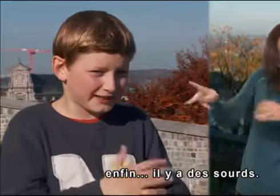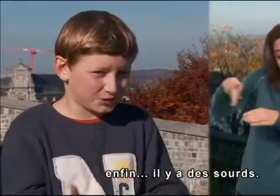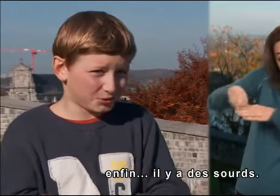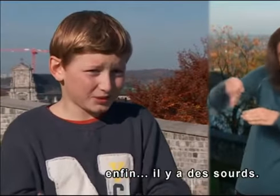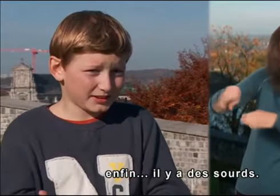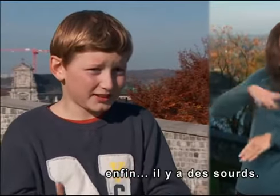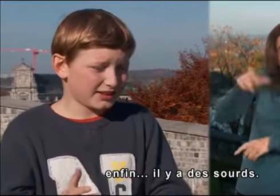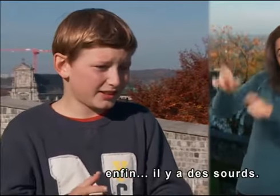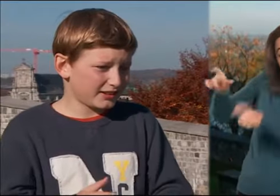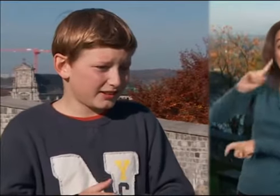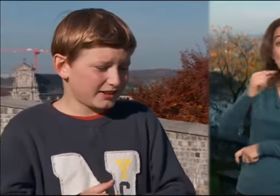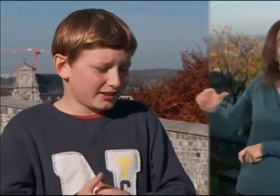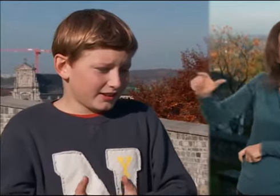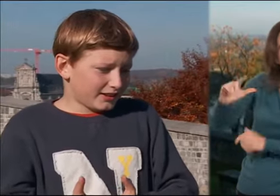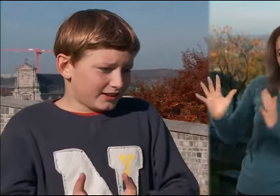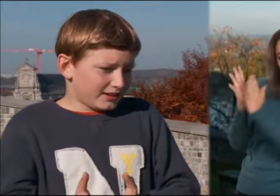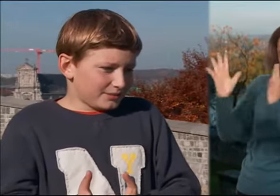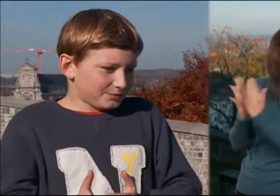il y a des sourds.